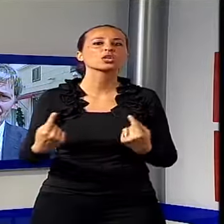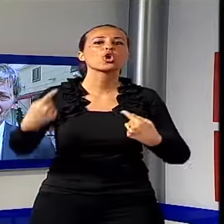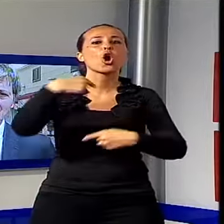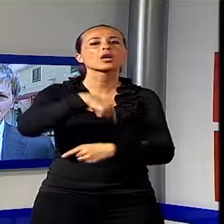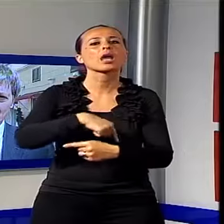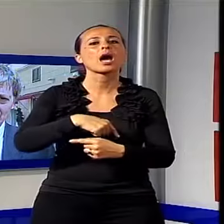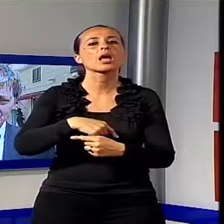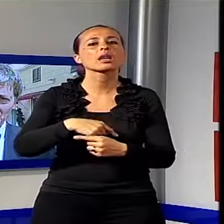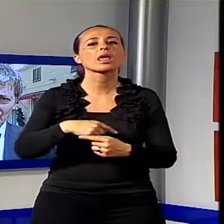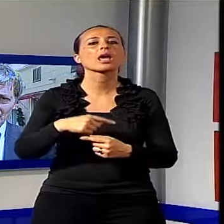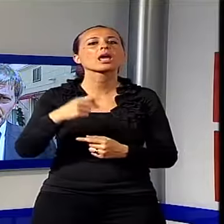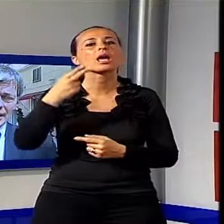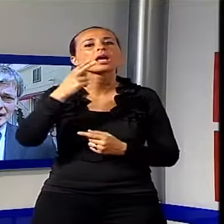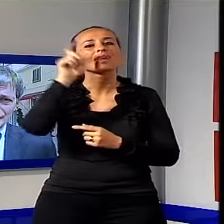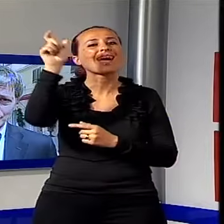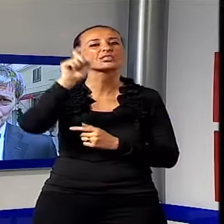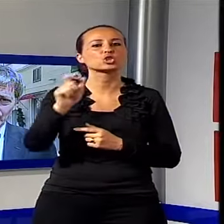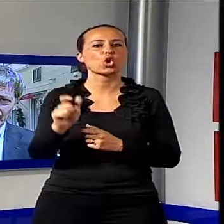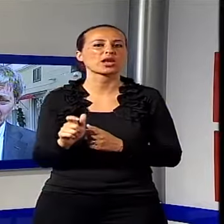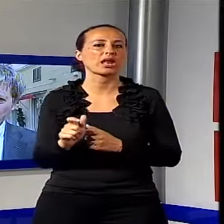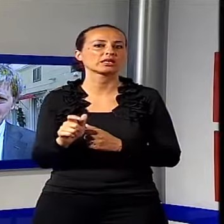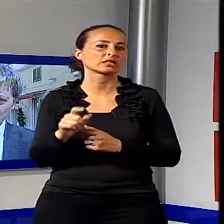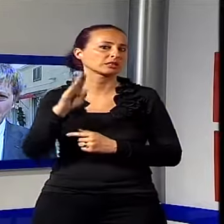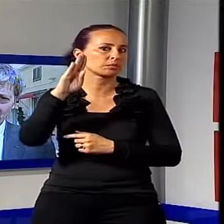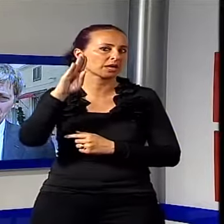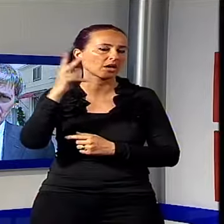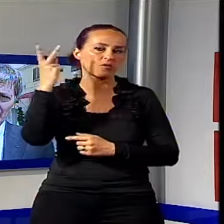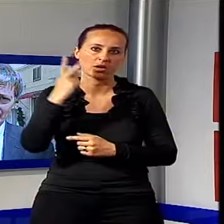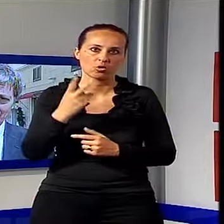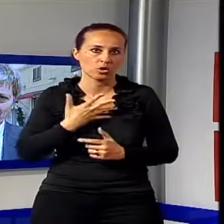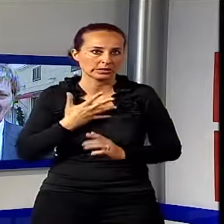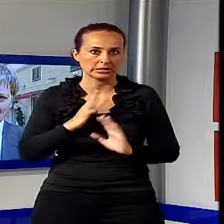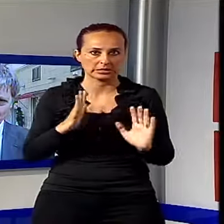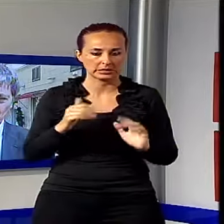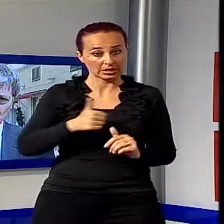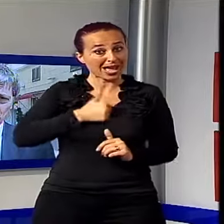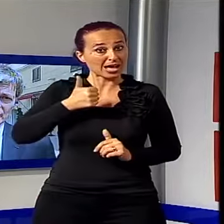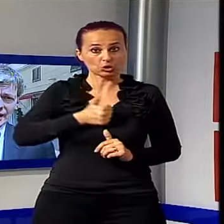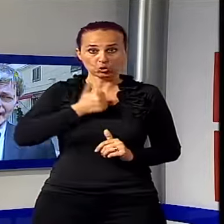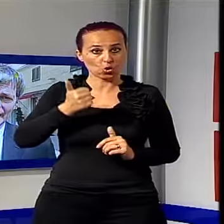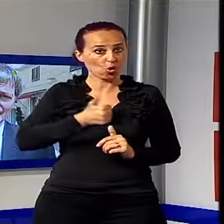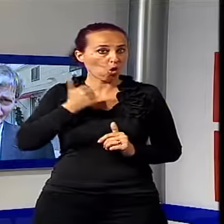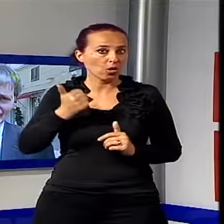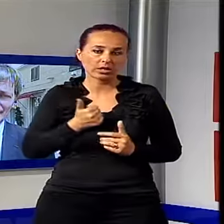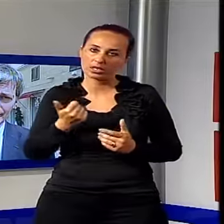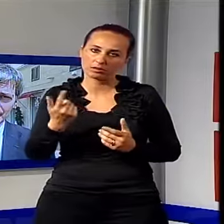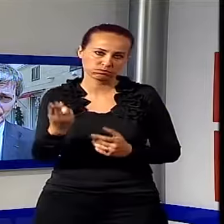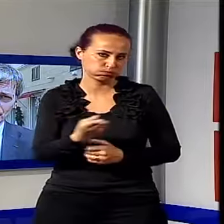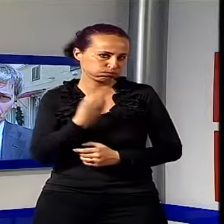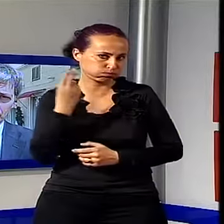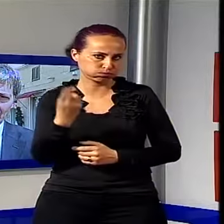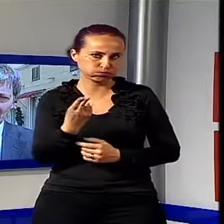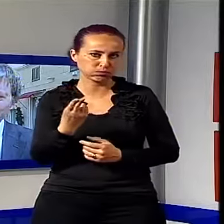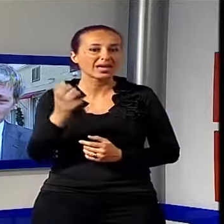nazionalismi, perché da soli non andiamo da nessuna parte. La soluzione della crisi sta nella dimensione europea, ma la